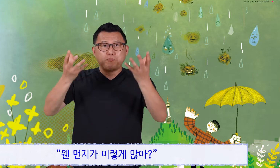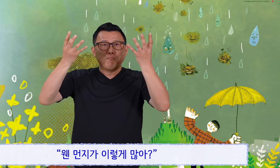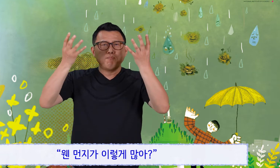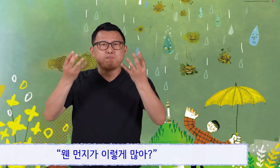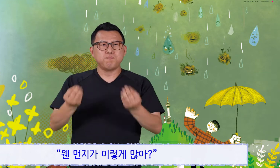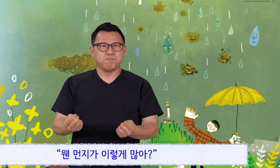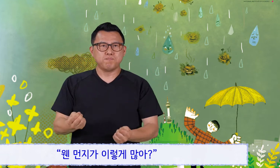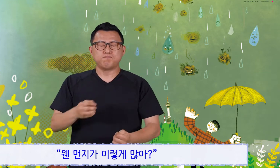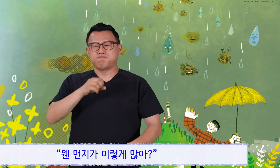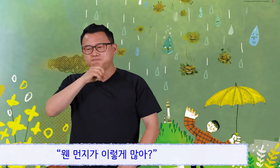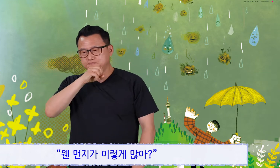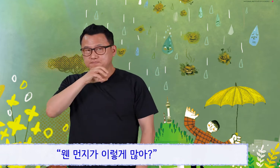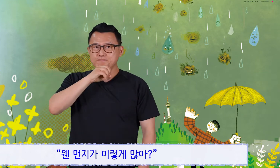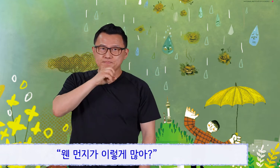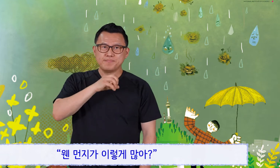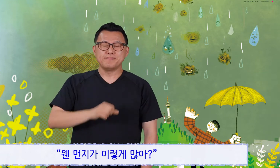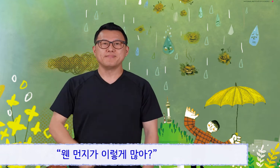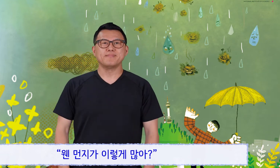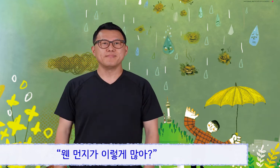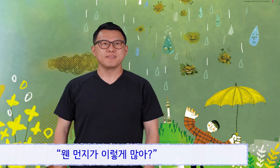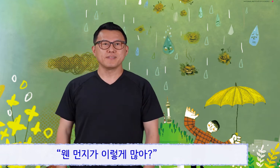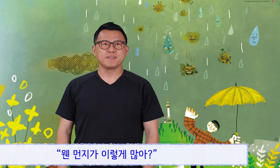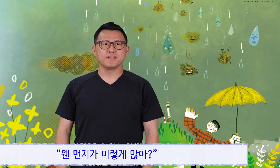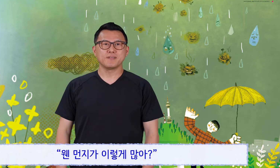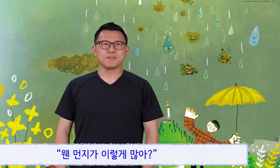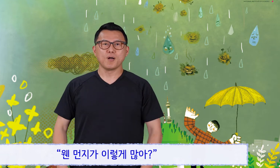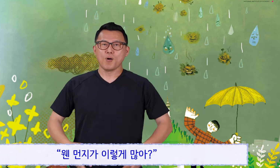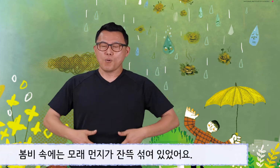웬 먼지가 이렇게 많아?